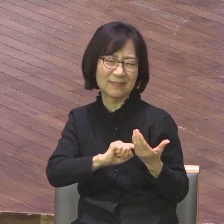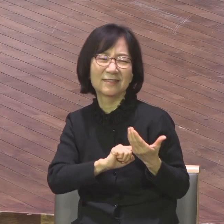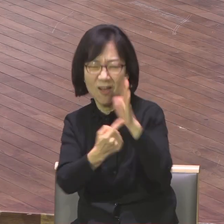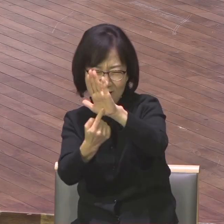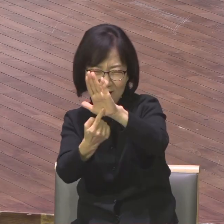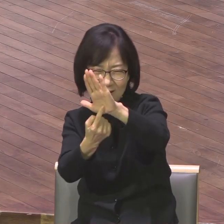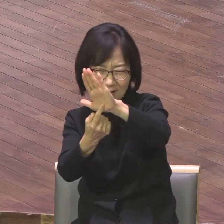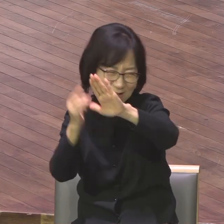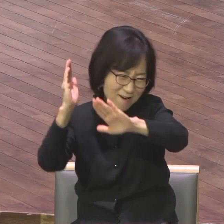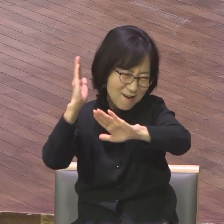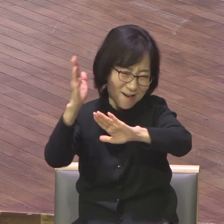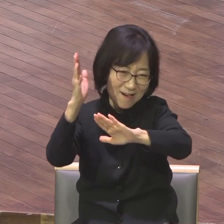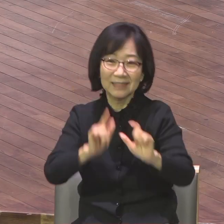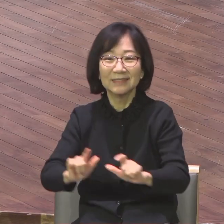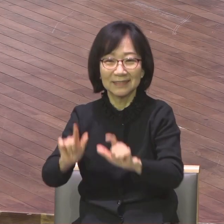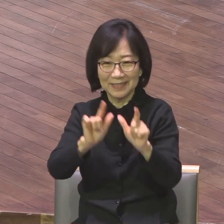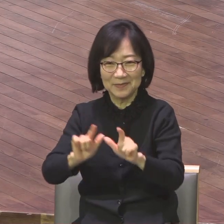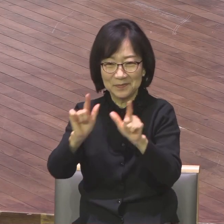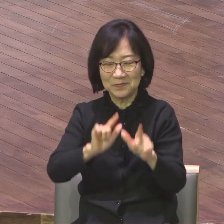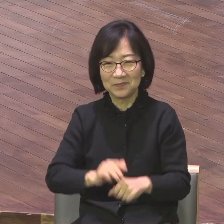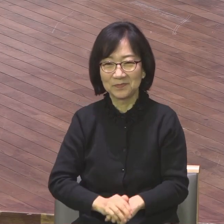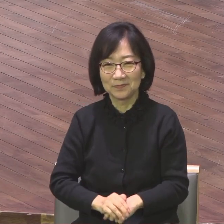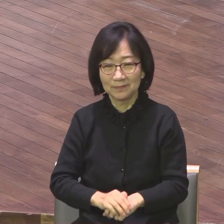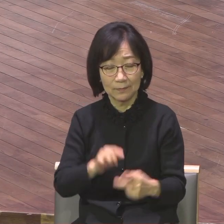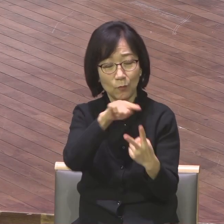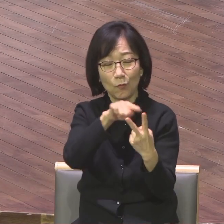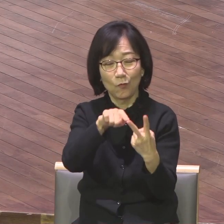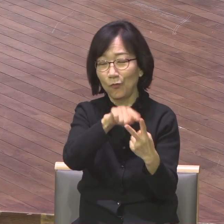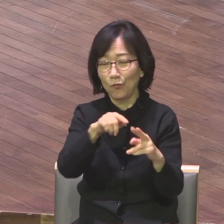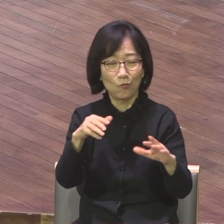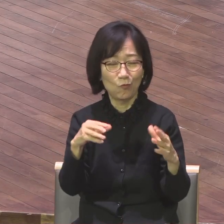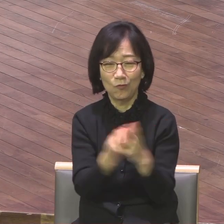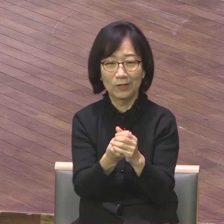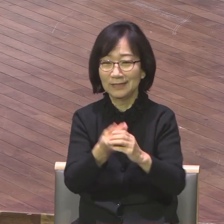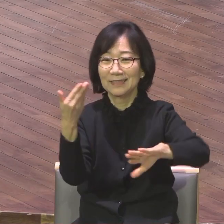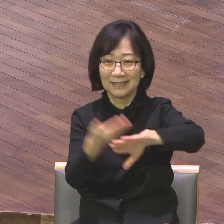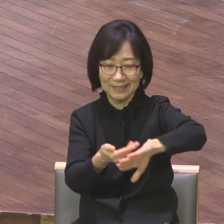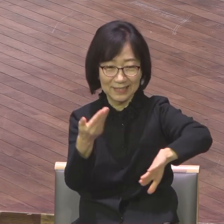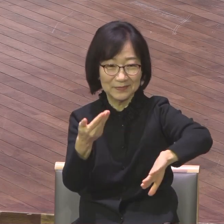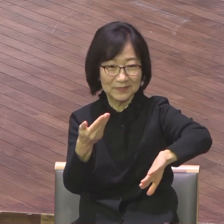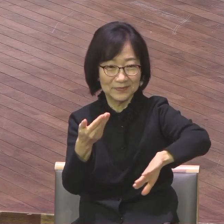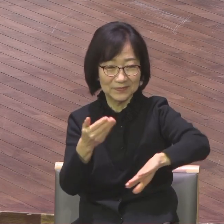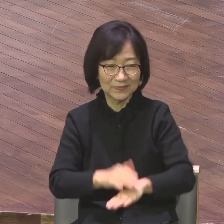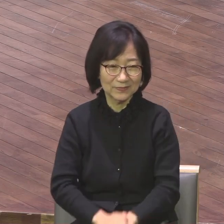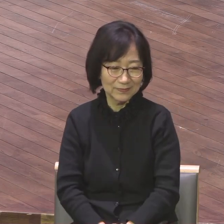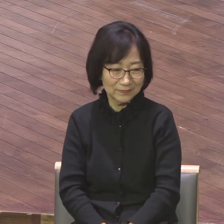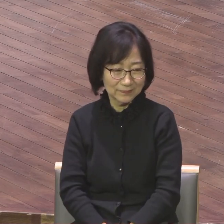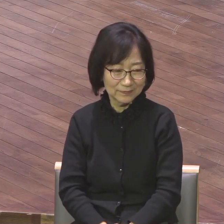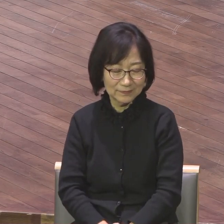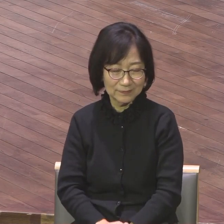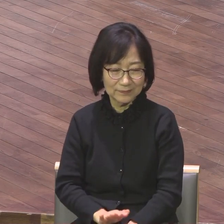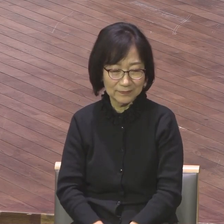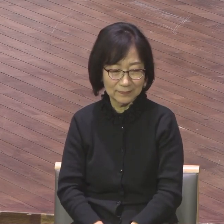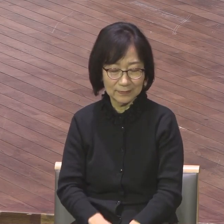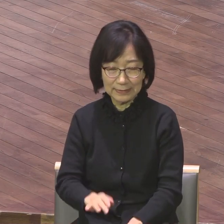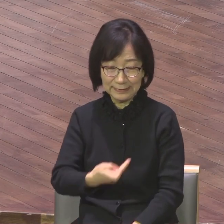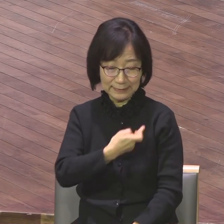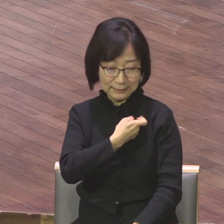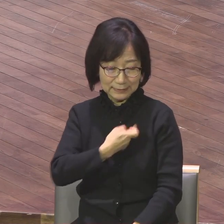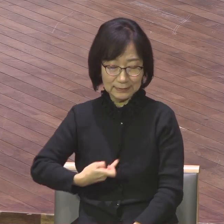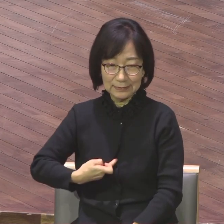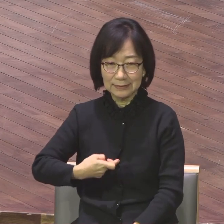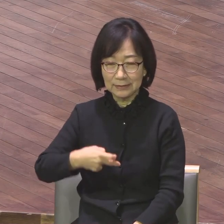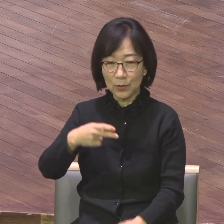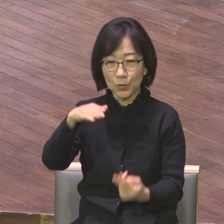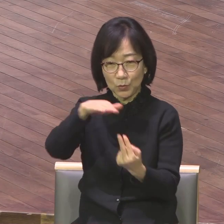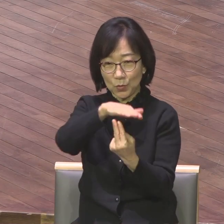삶을 살았다라고 강조하고 있습니다. 이 요한복음의 저자 이 사도 요한은